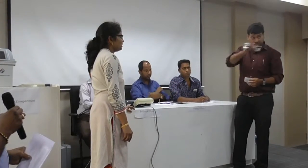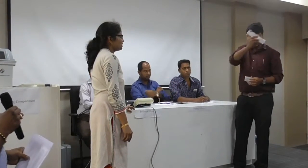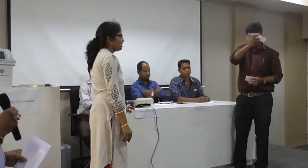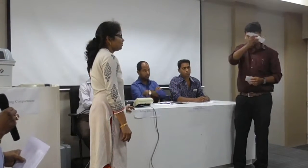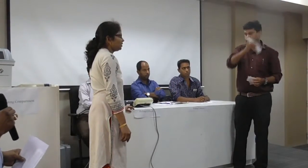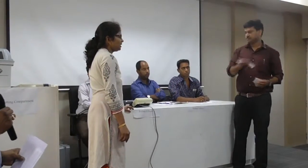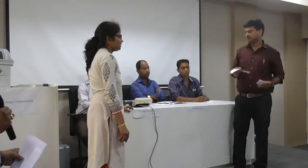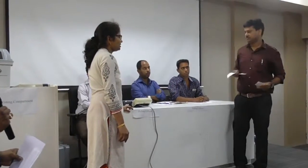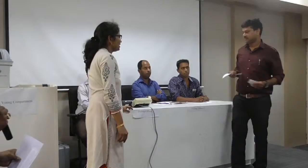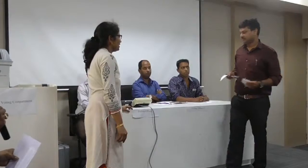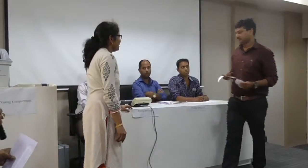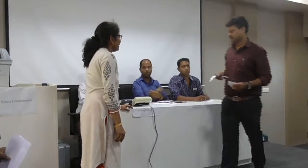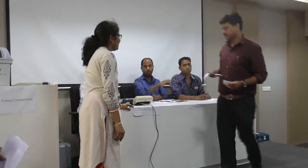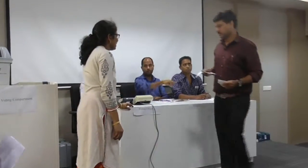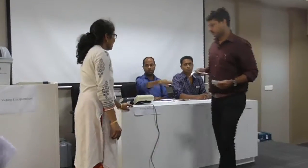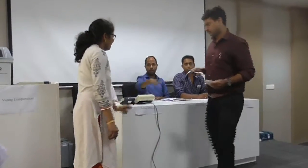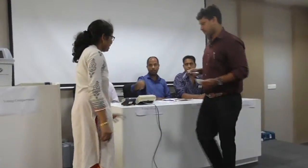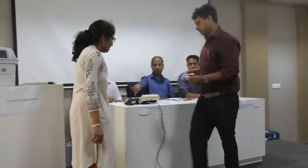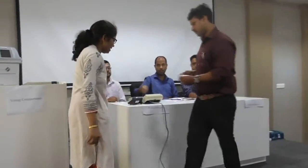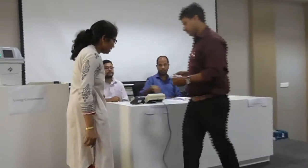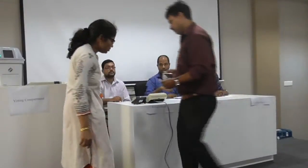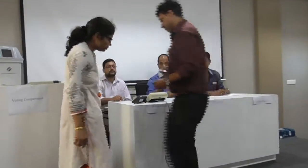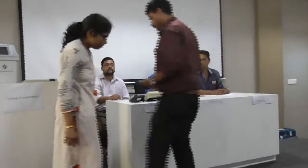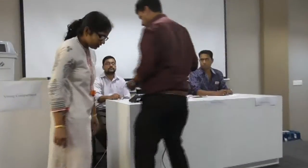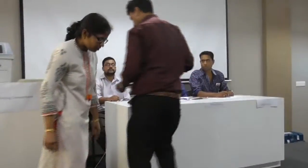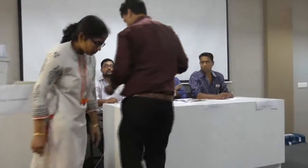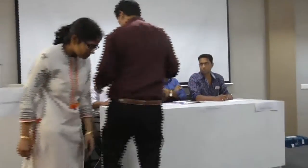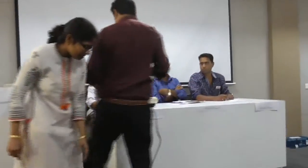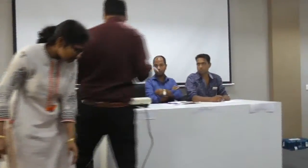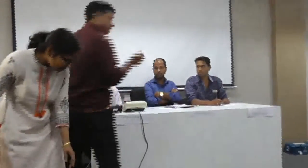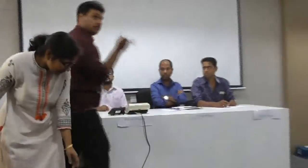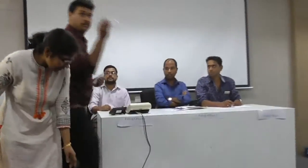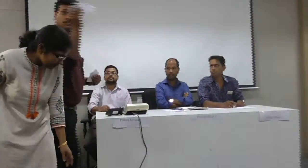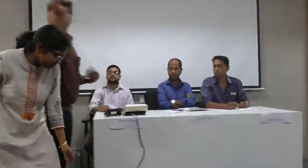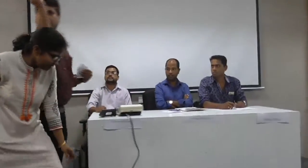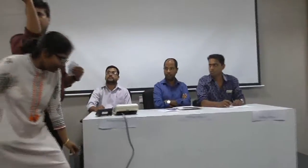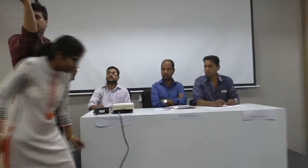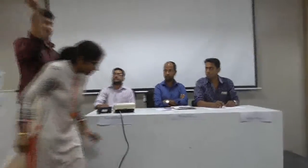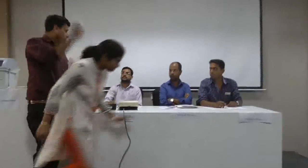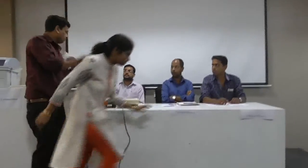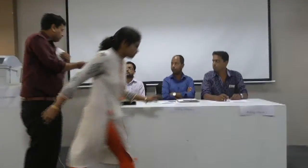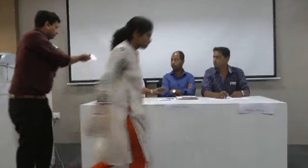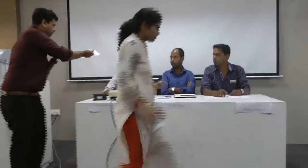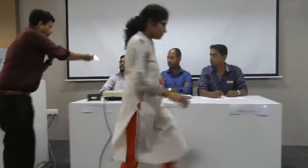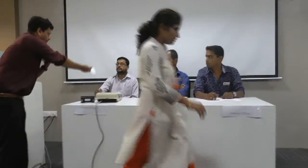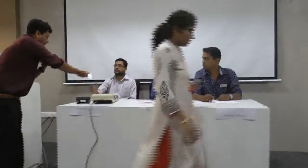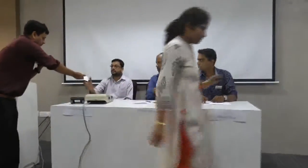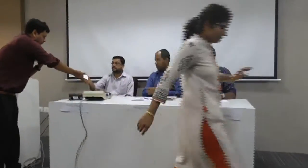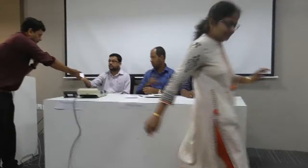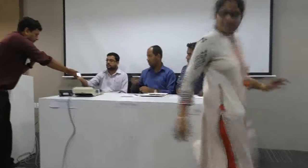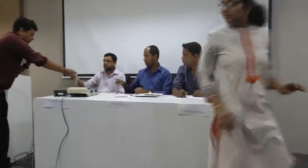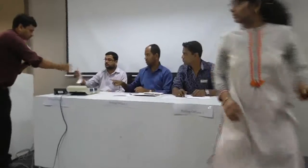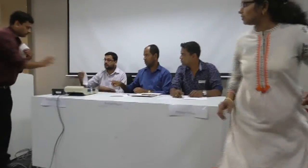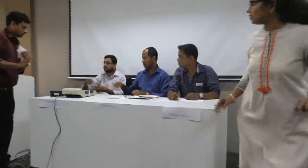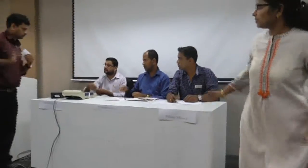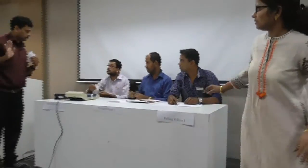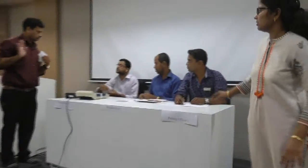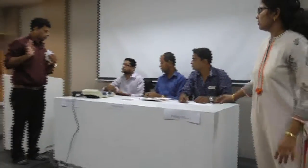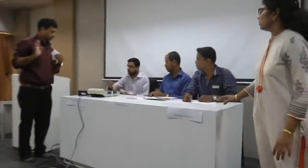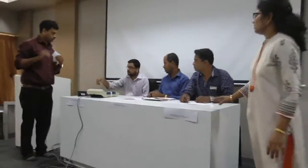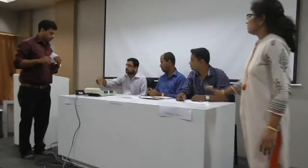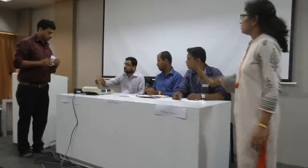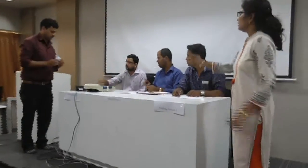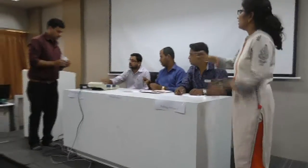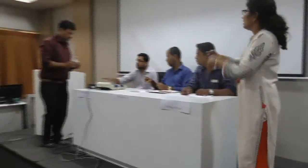ती स्लिप घ्यायची आहे आणि मग पुलिंग ऑफिसर थ्री कडे जायचं. इंक चेक करा.